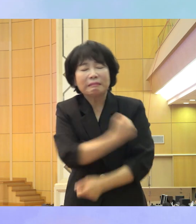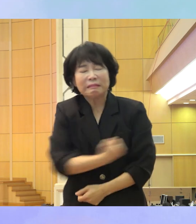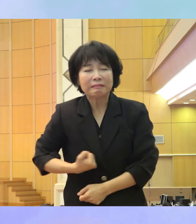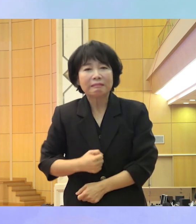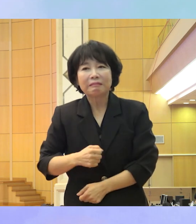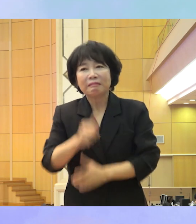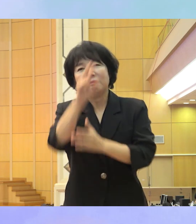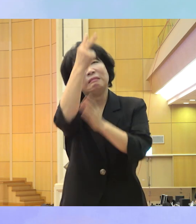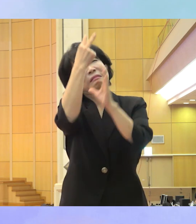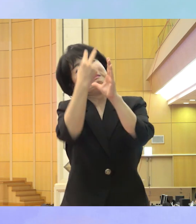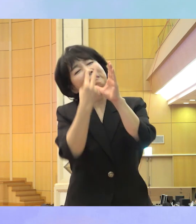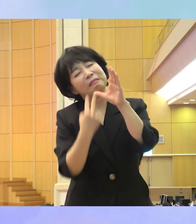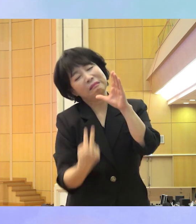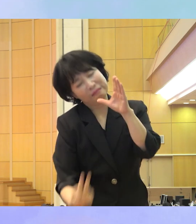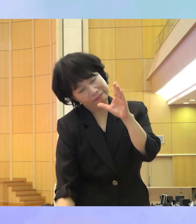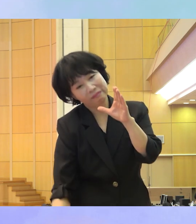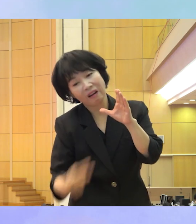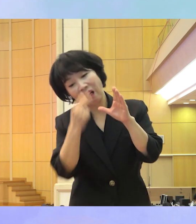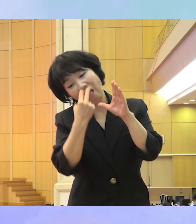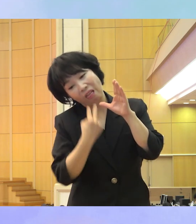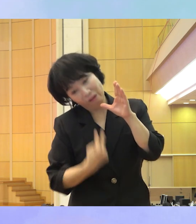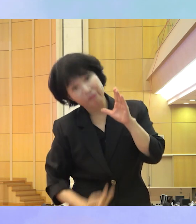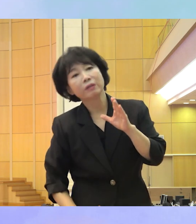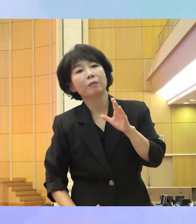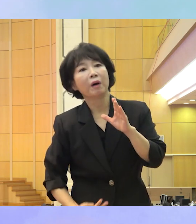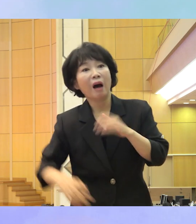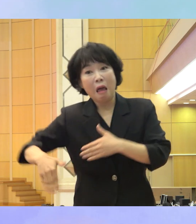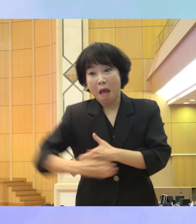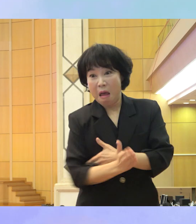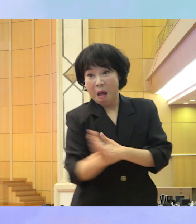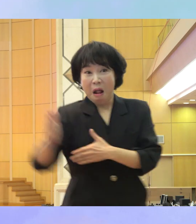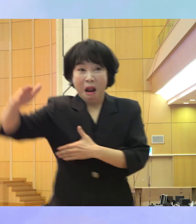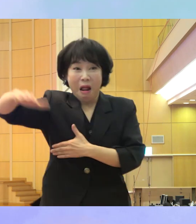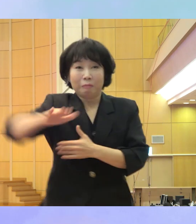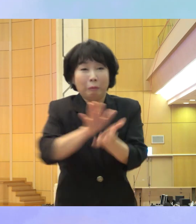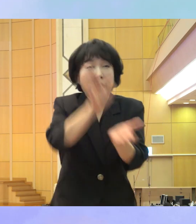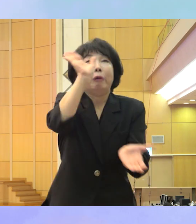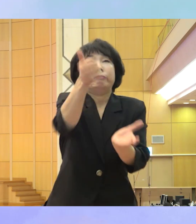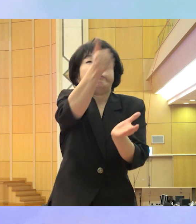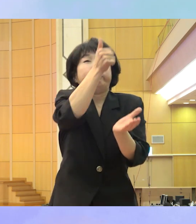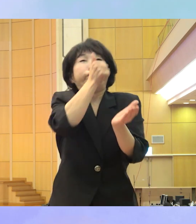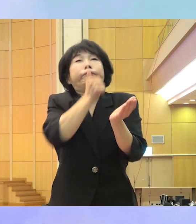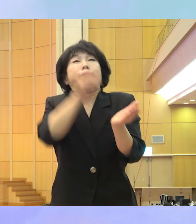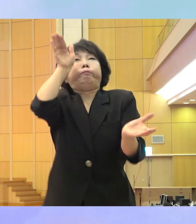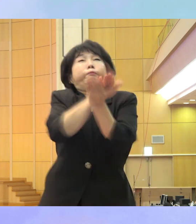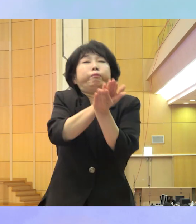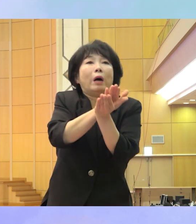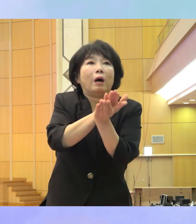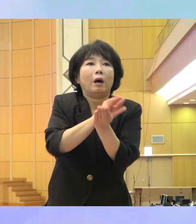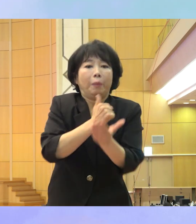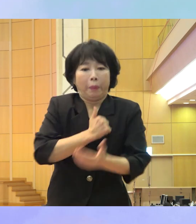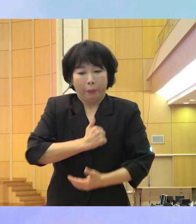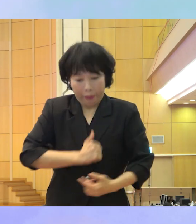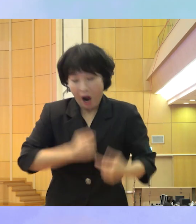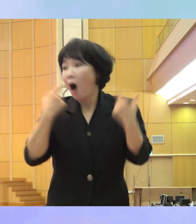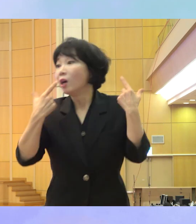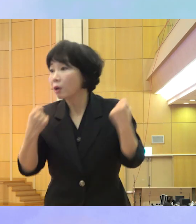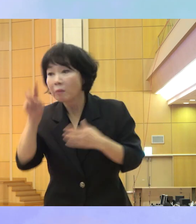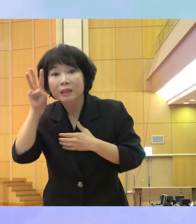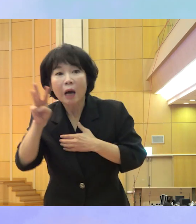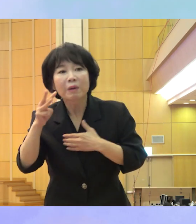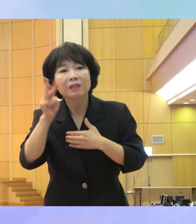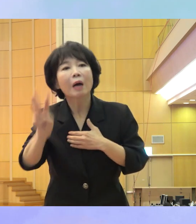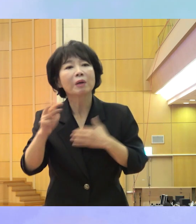이게 바로 요나가 물고기 뱃속에 3일 동안 있었던 것처럼 인자 예수님이